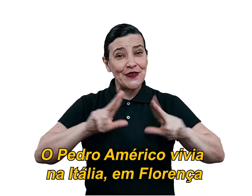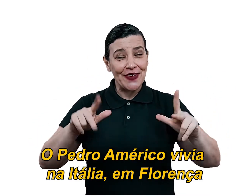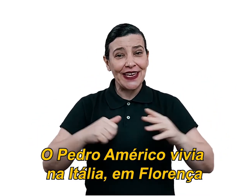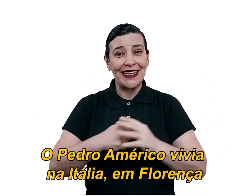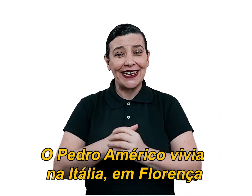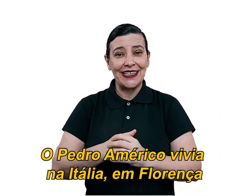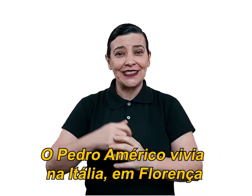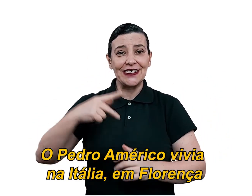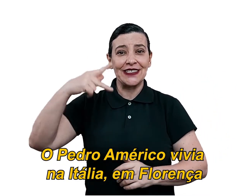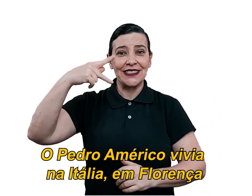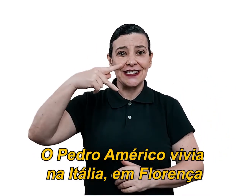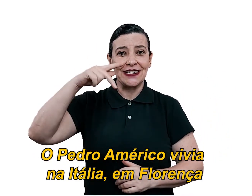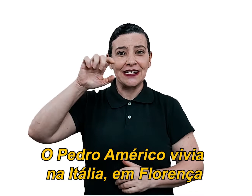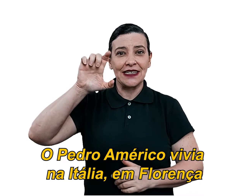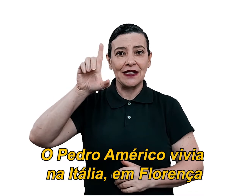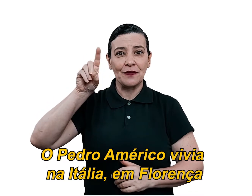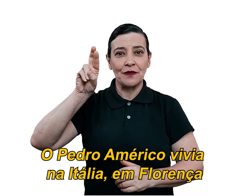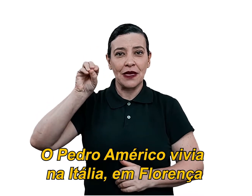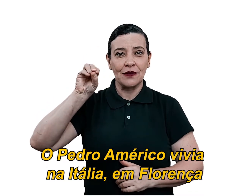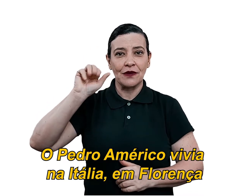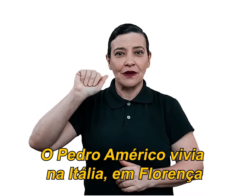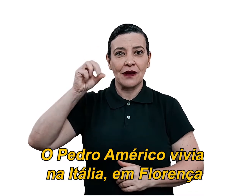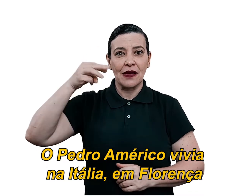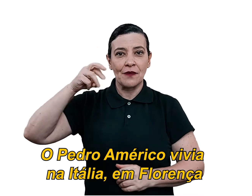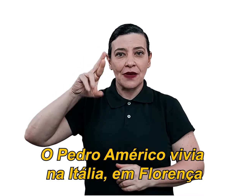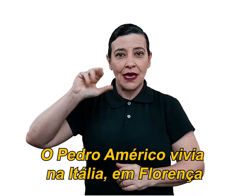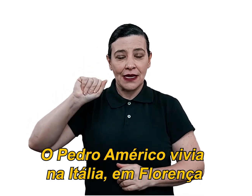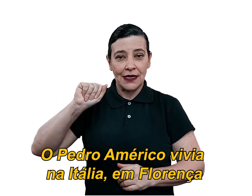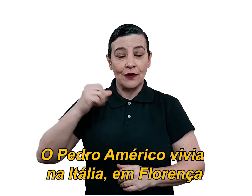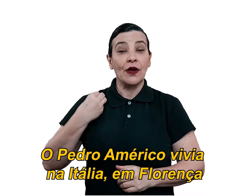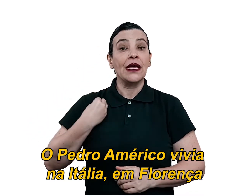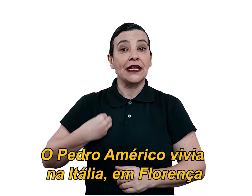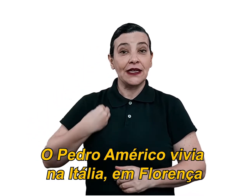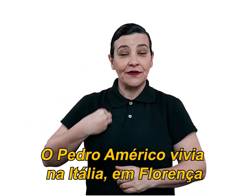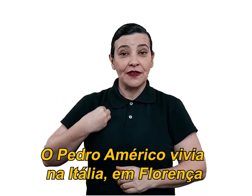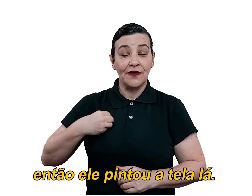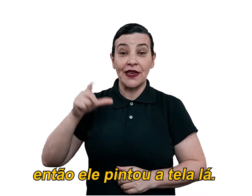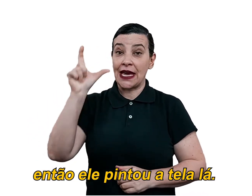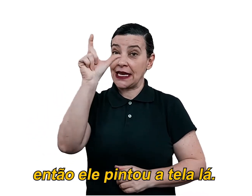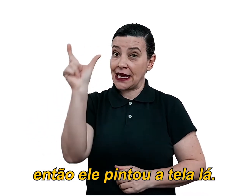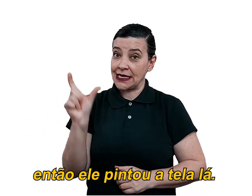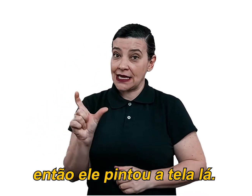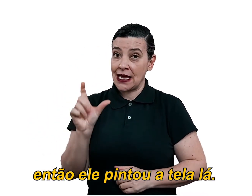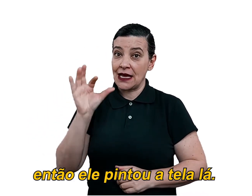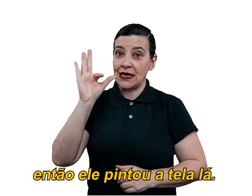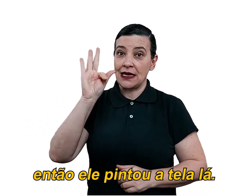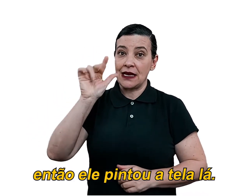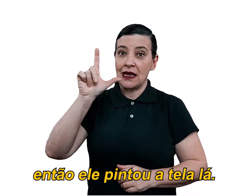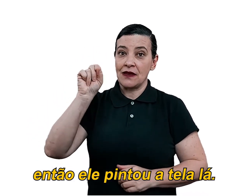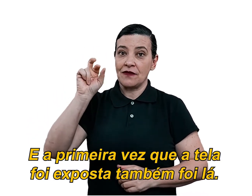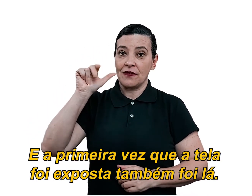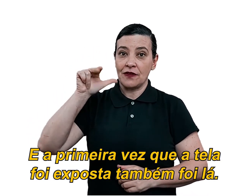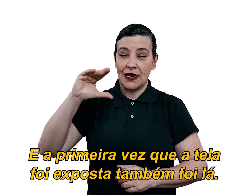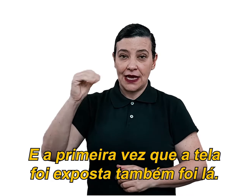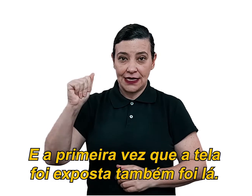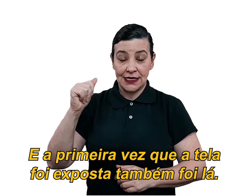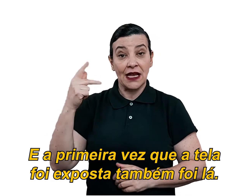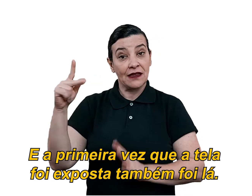Pedro Américo, ele vivia na Itália, em Florença. E então ele pintou a tela lá. E a primeira vez que a tela